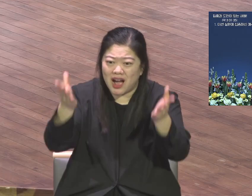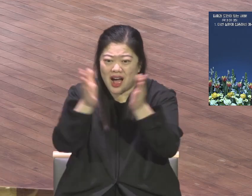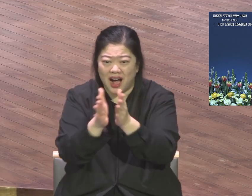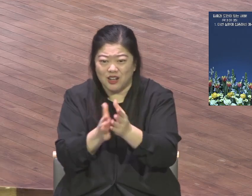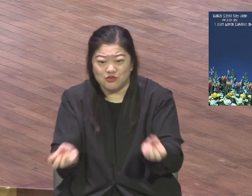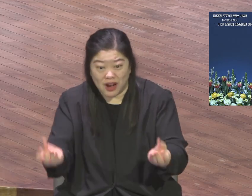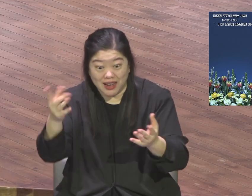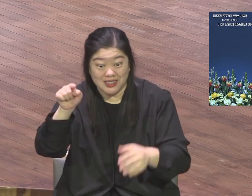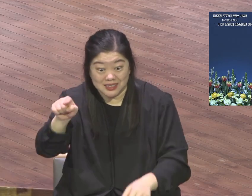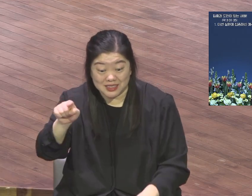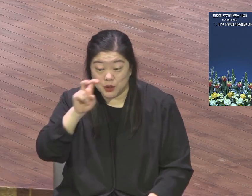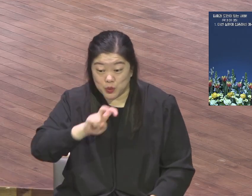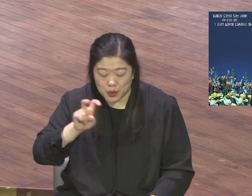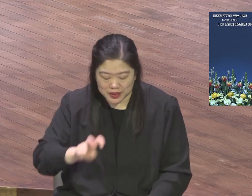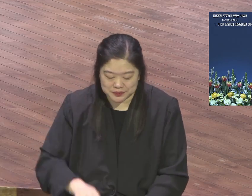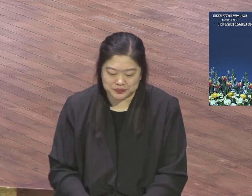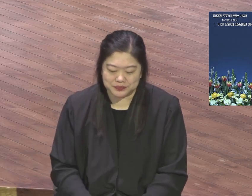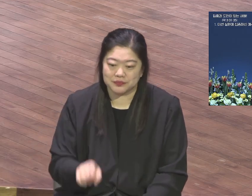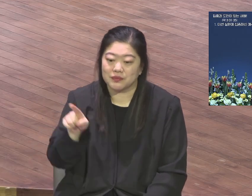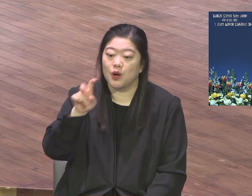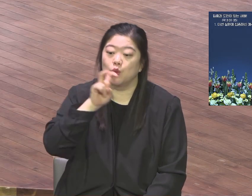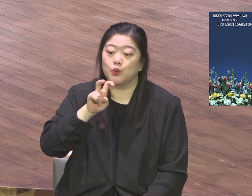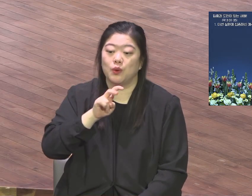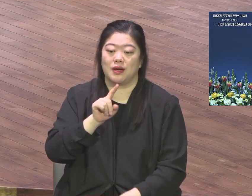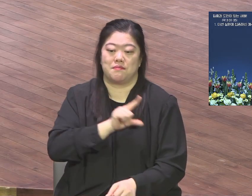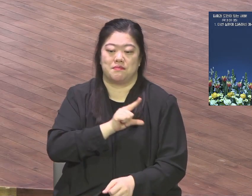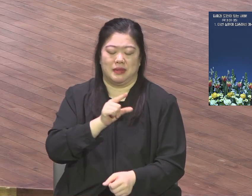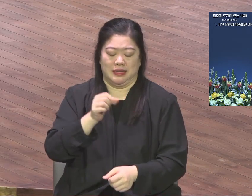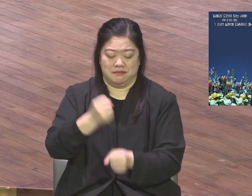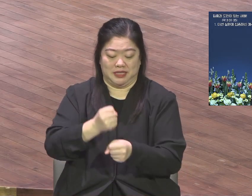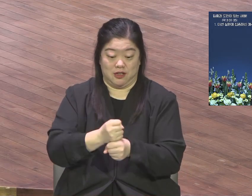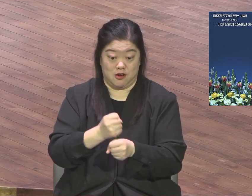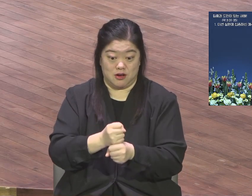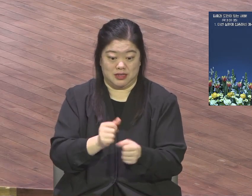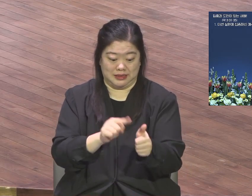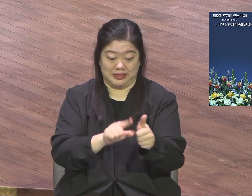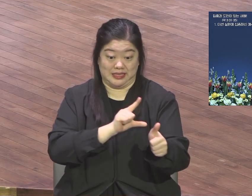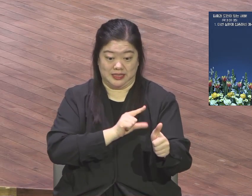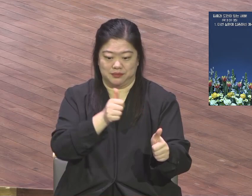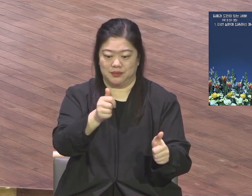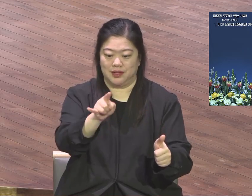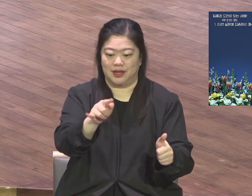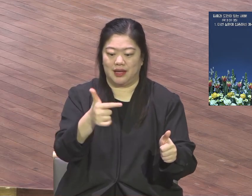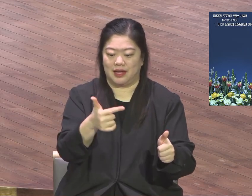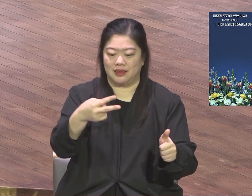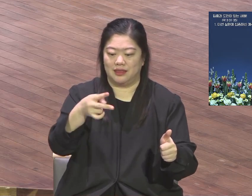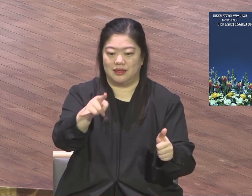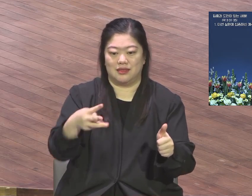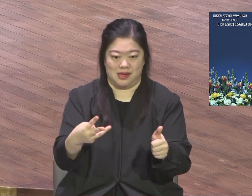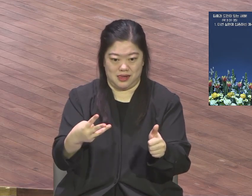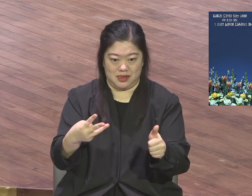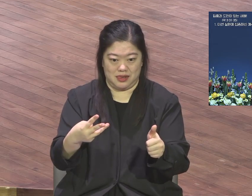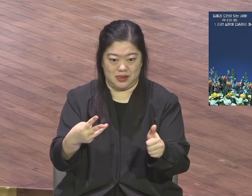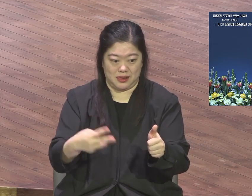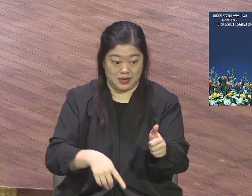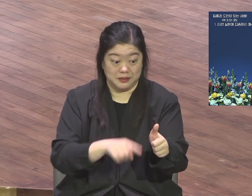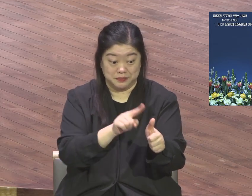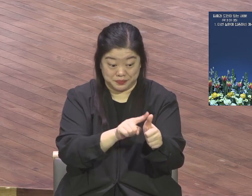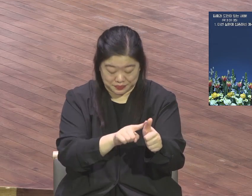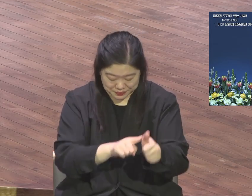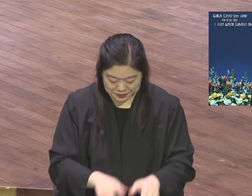유명한 이 작곡가입니까. 이 헨델이 말이요 하루는 하나님께 집중하기로 했어요.